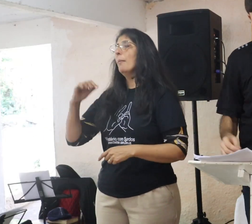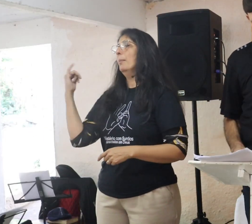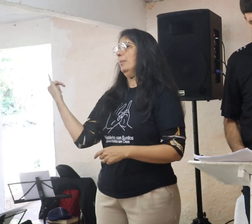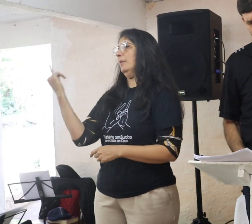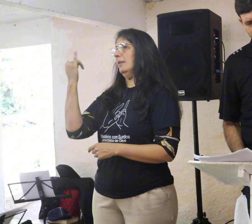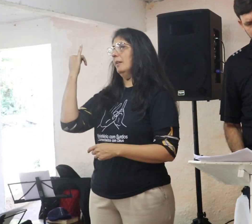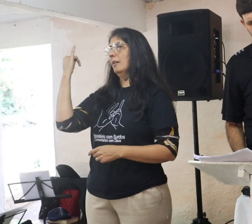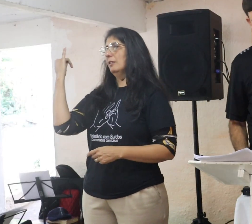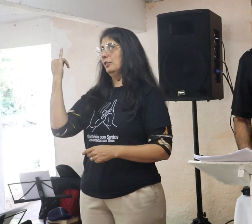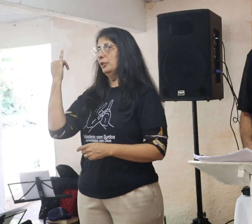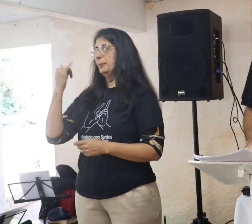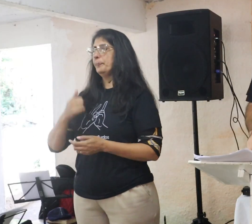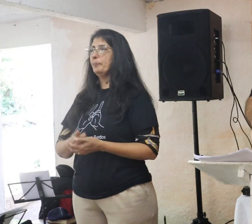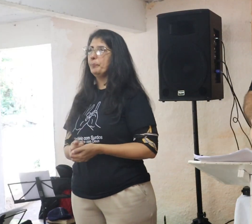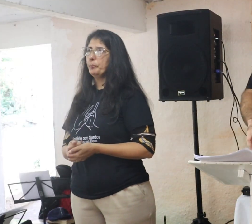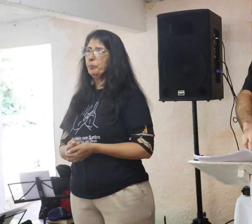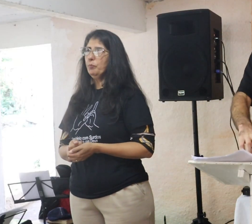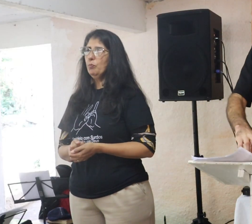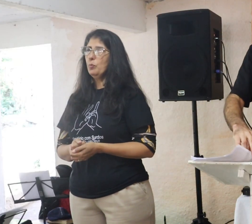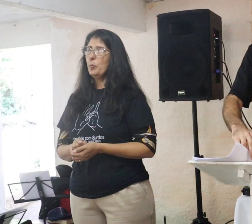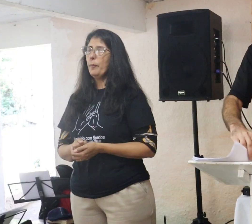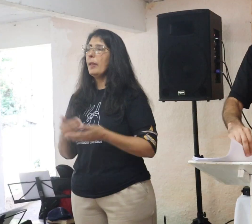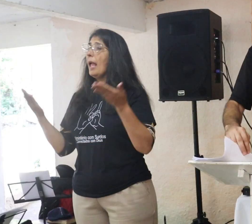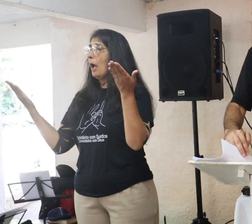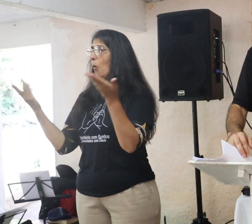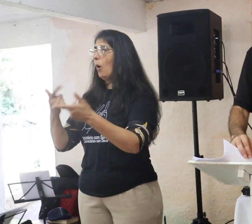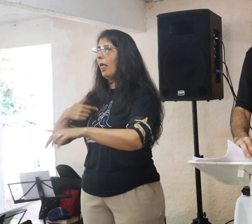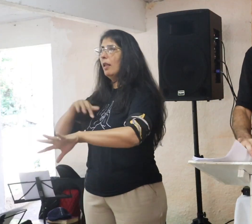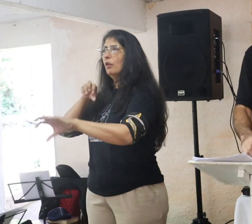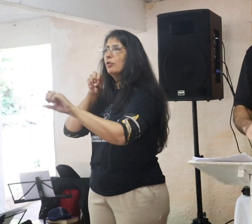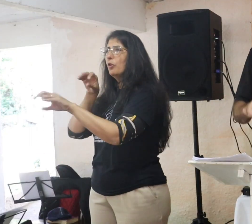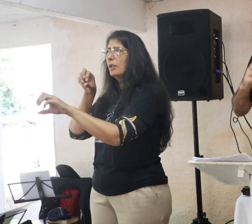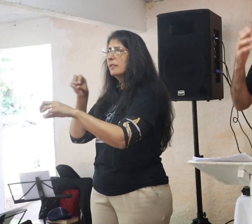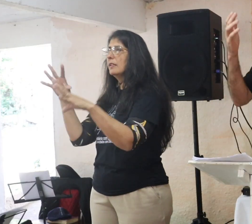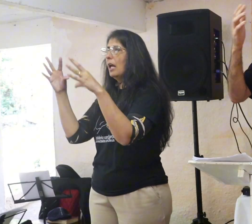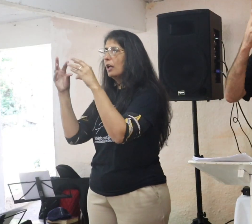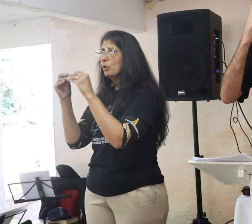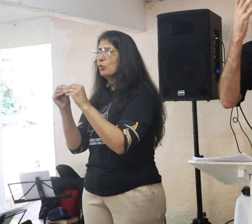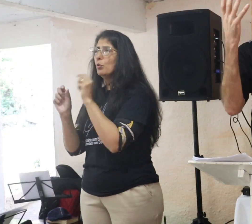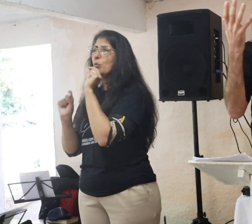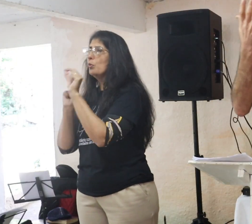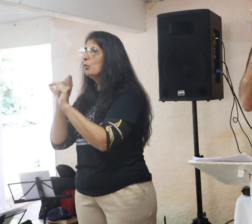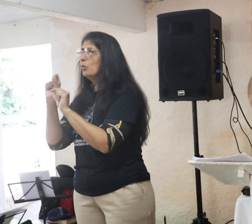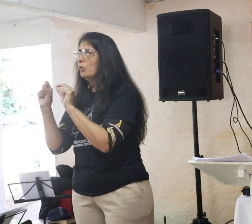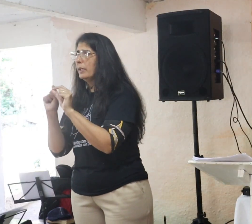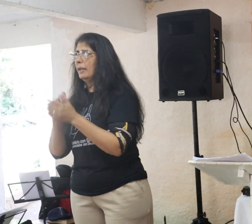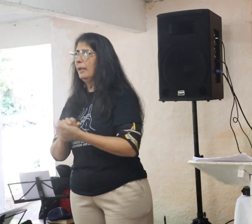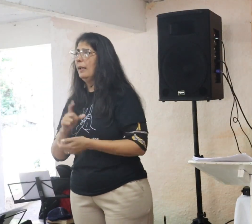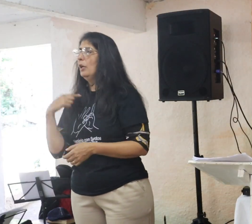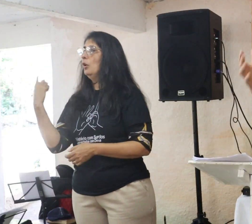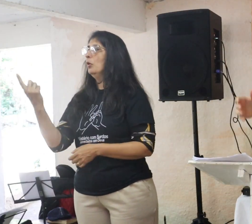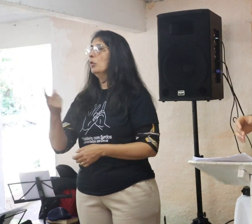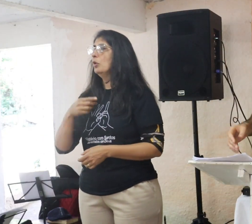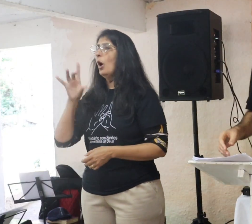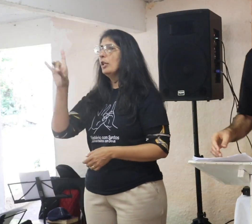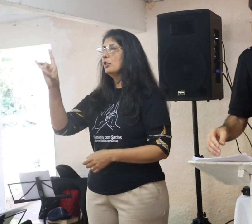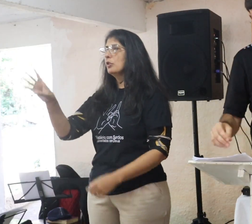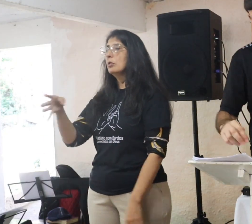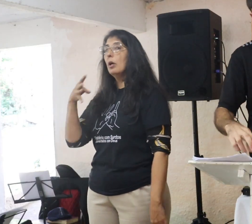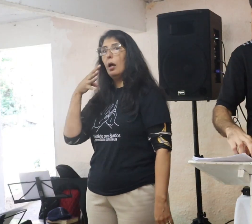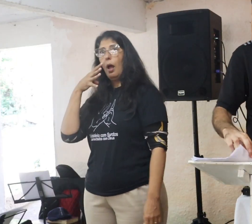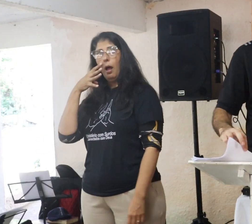citação. Então, a aplicação desse ensino não é assim algo contemplativo,